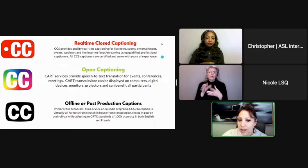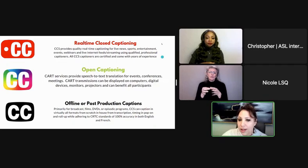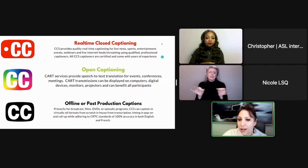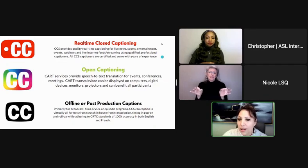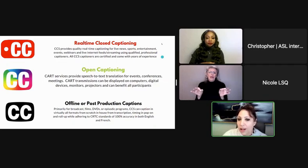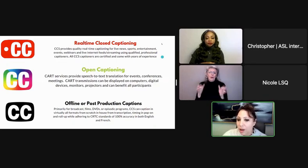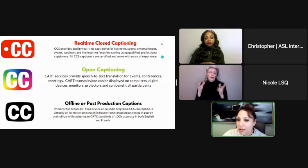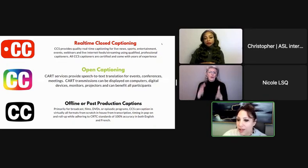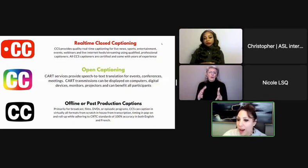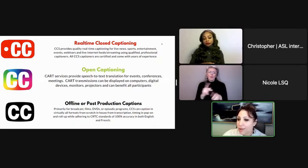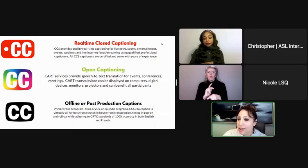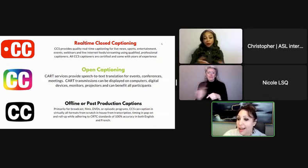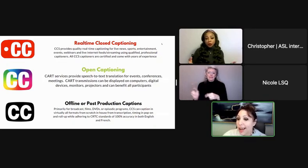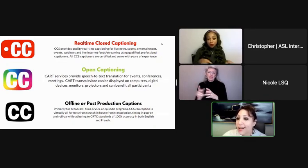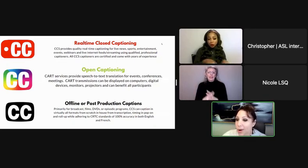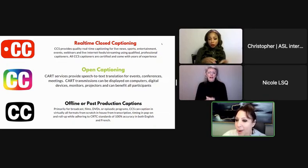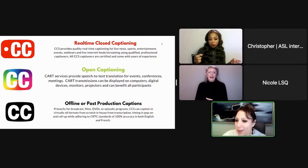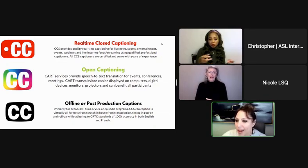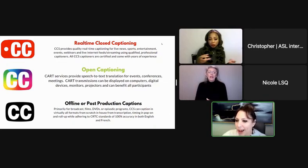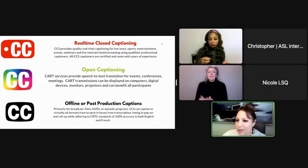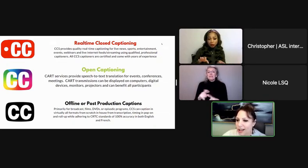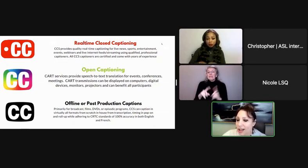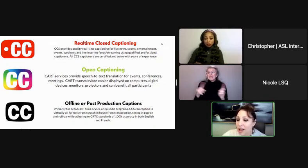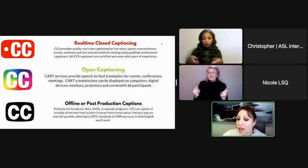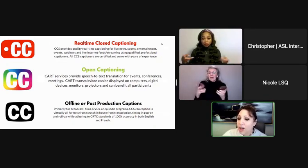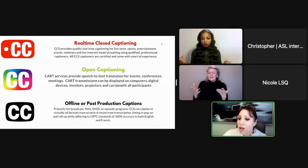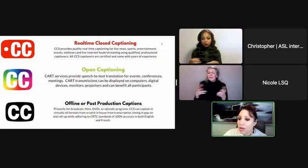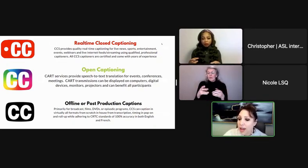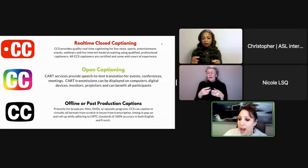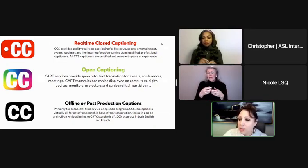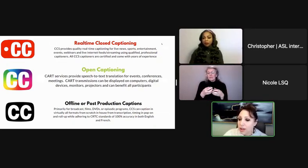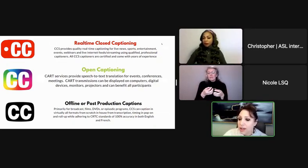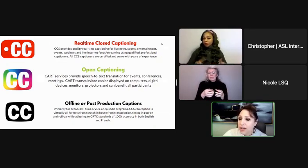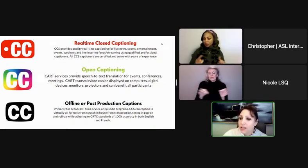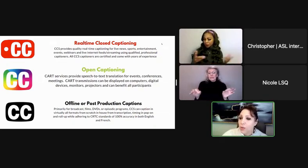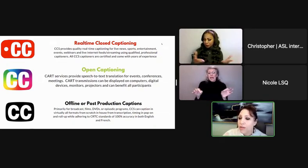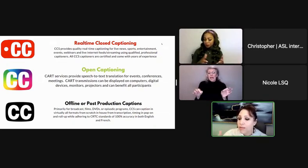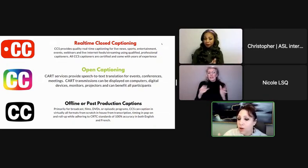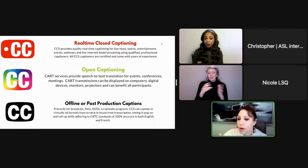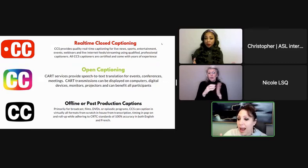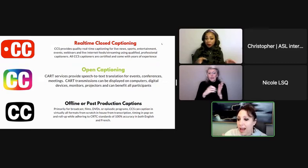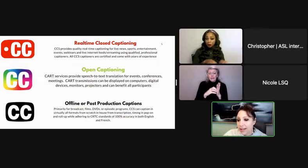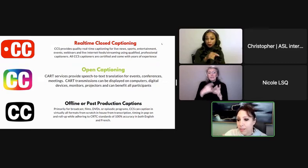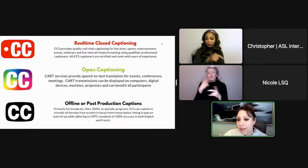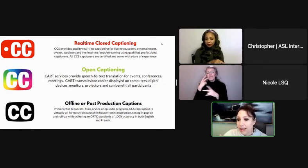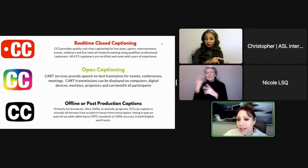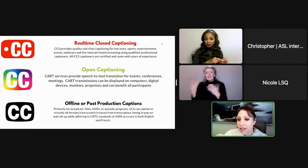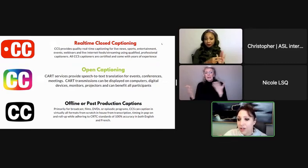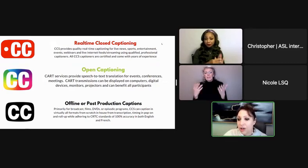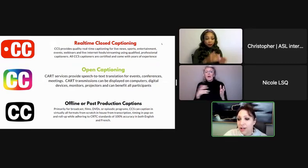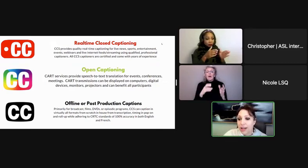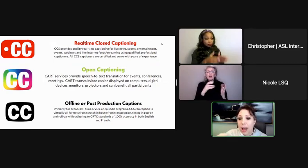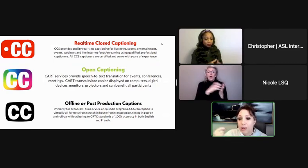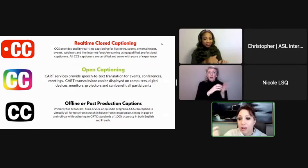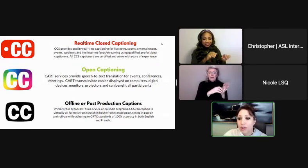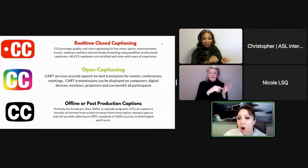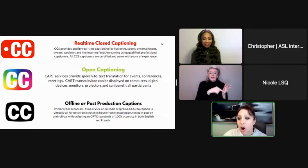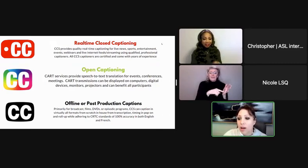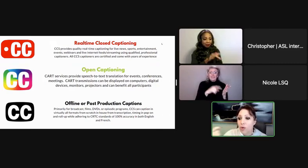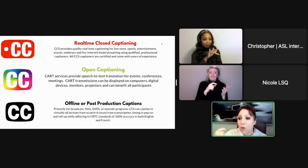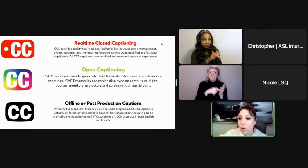professionnels. les différences entre les sous-titrages codés et les sous-titrages visibles. Le sous-titrage codé, c'est lorsque